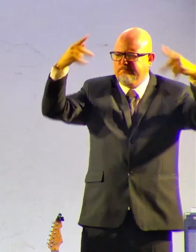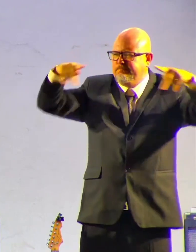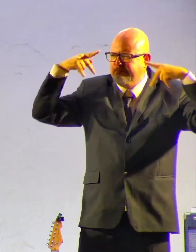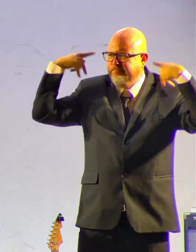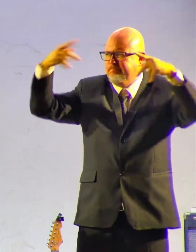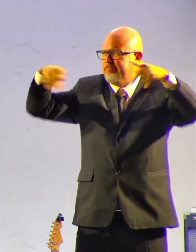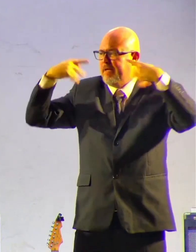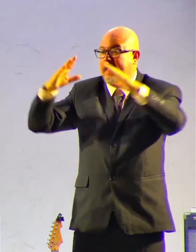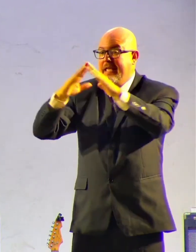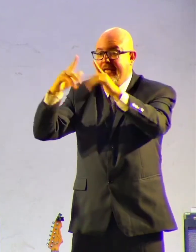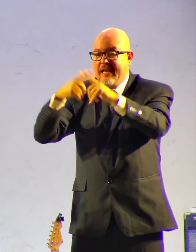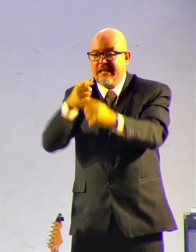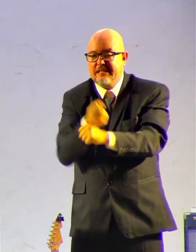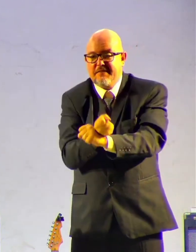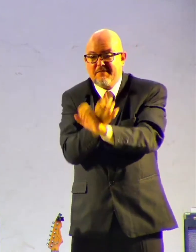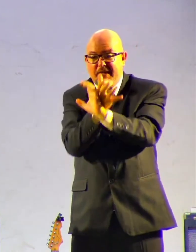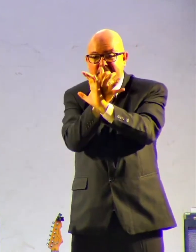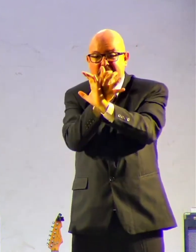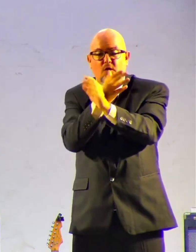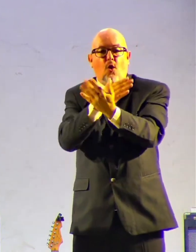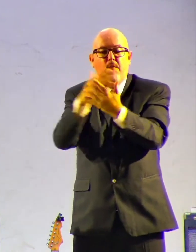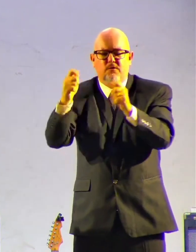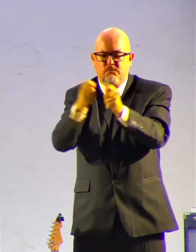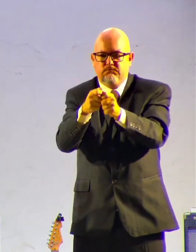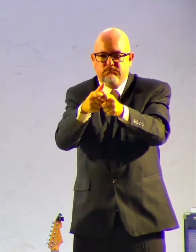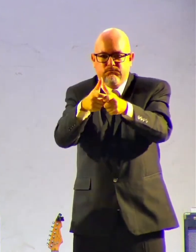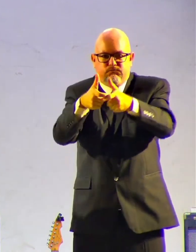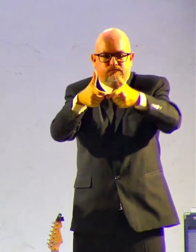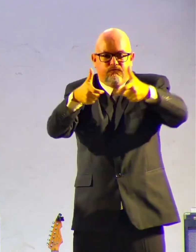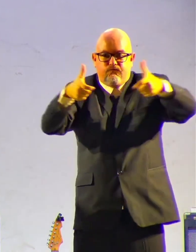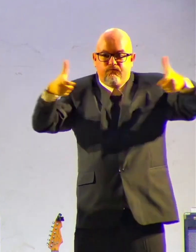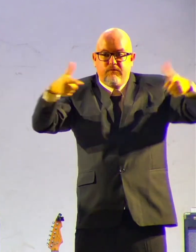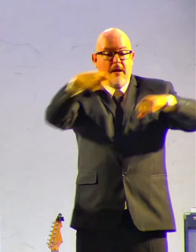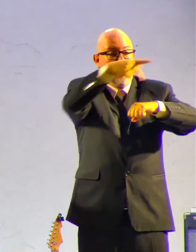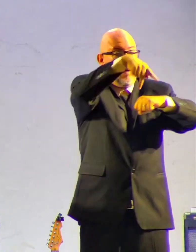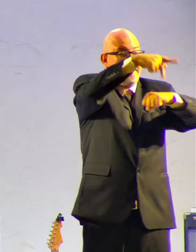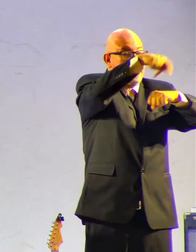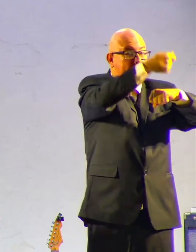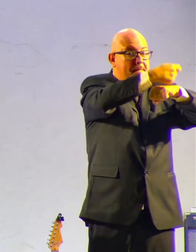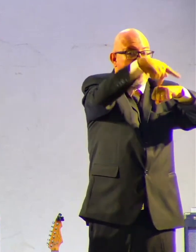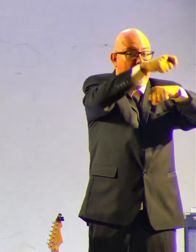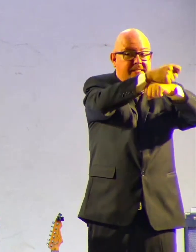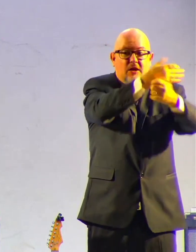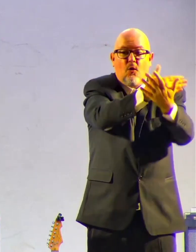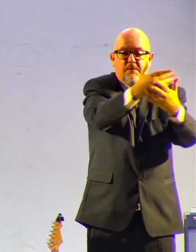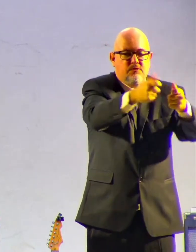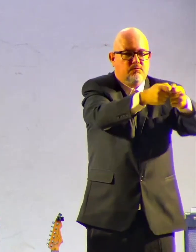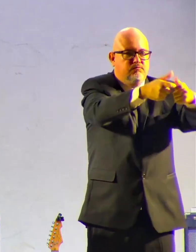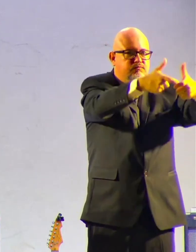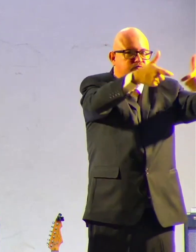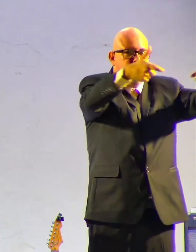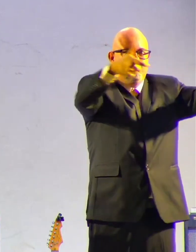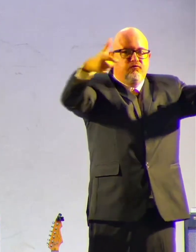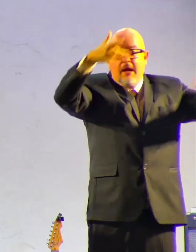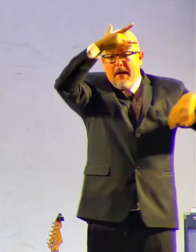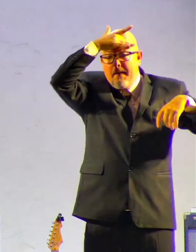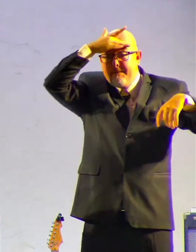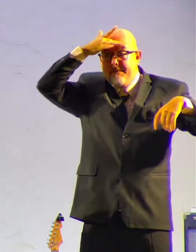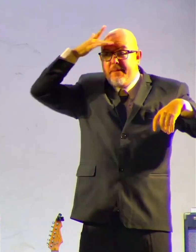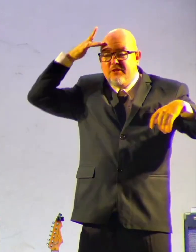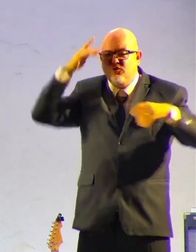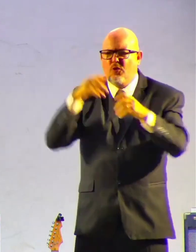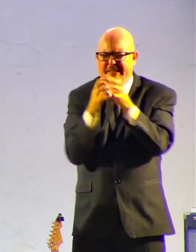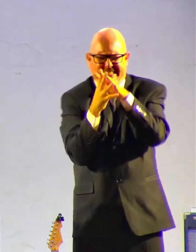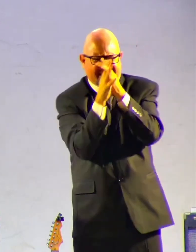As igrejas vazias ficaram lotadas, as praças ficavam lotadas, pessoas